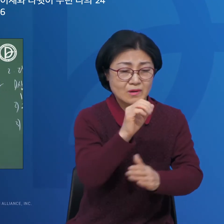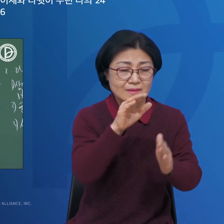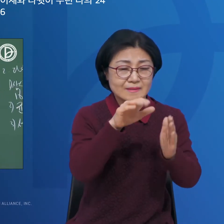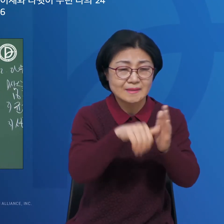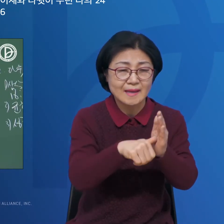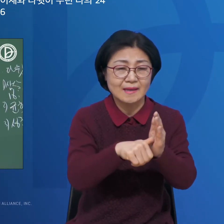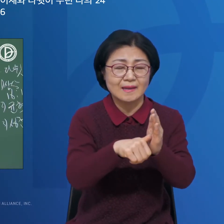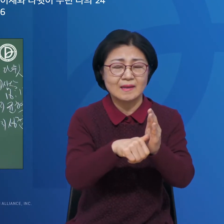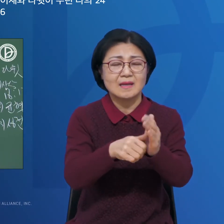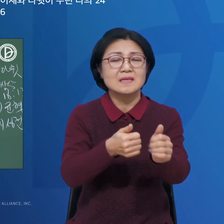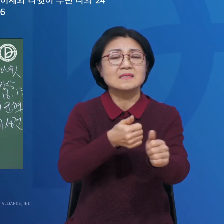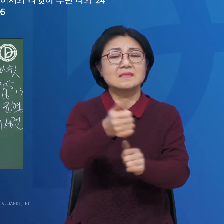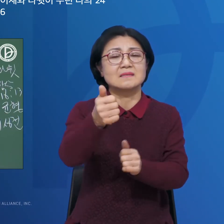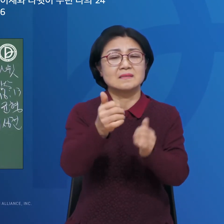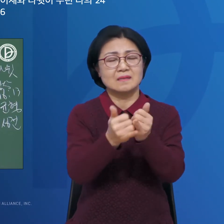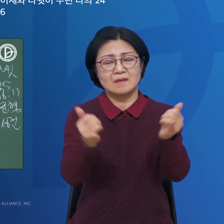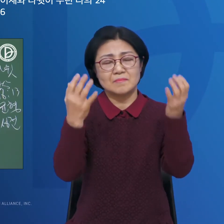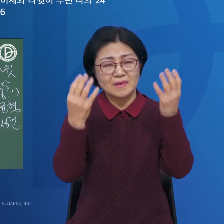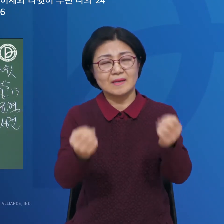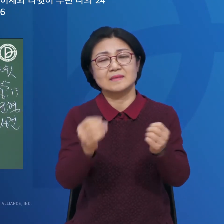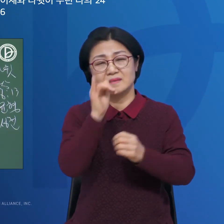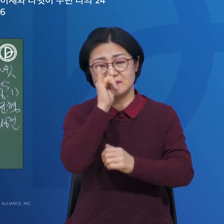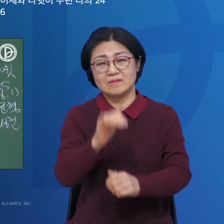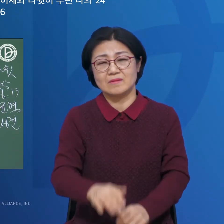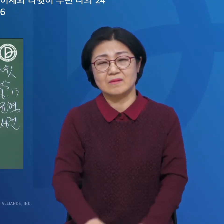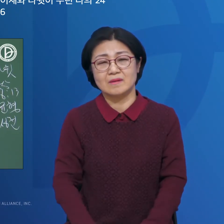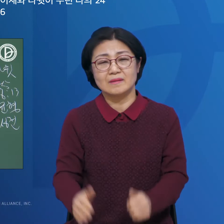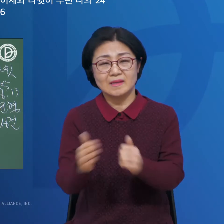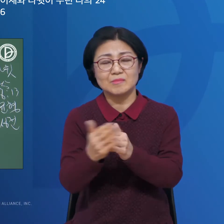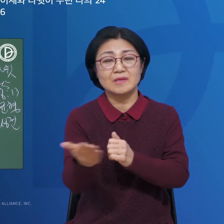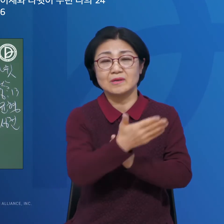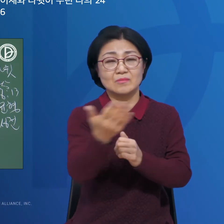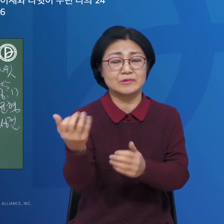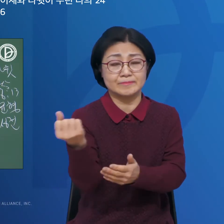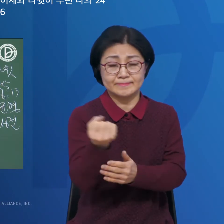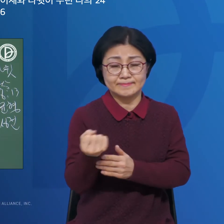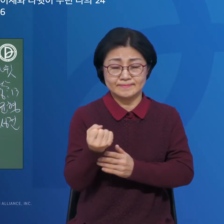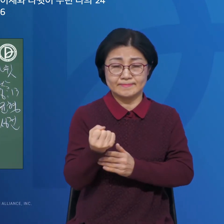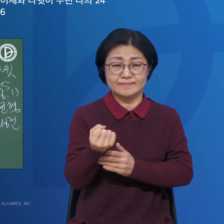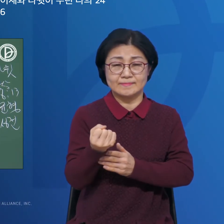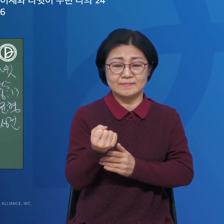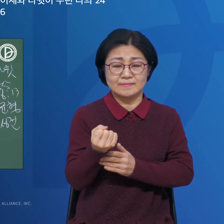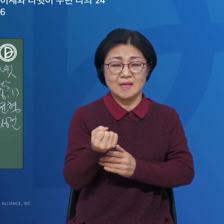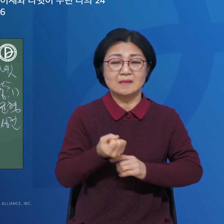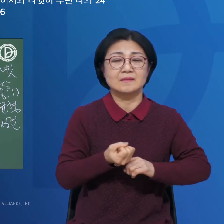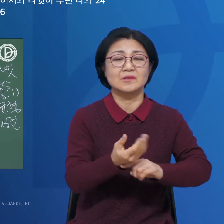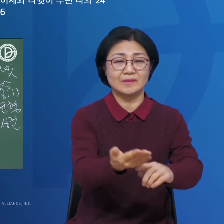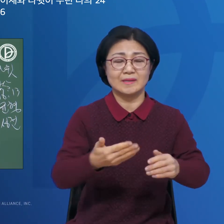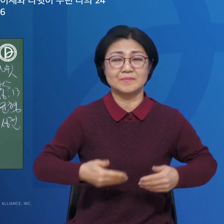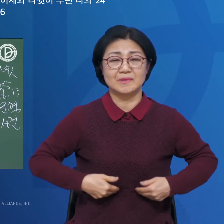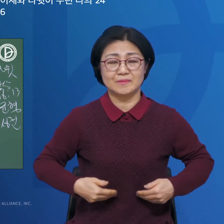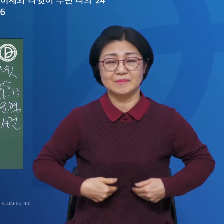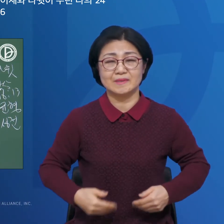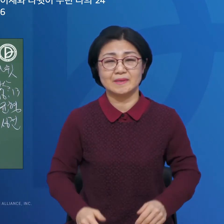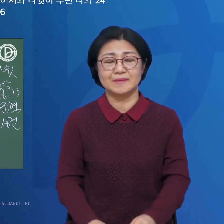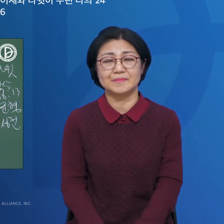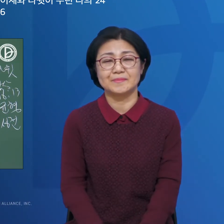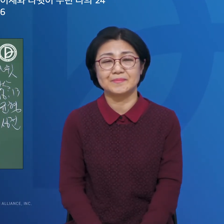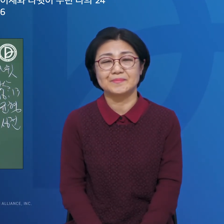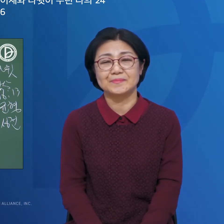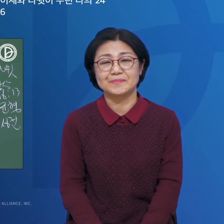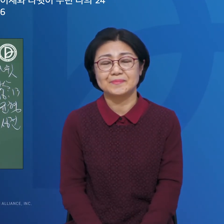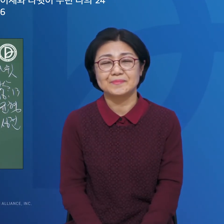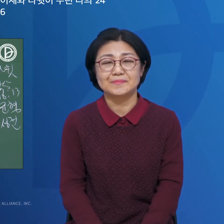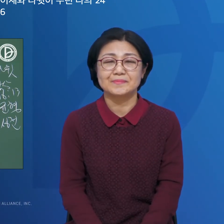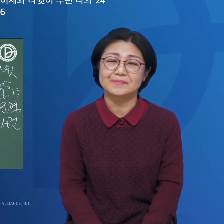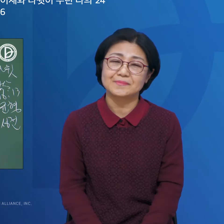despair. 이걸 여러분이 가지고 전달해 줘야 돼. And so holding on to that, you must be able to relay it to others. 그리고 뭡니까? And